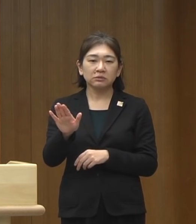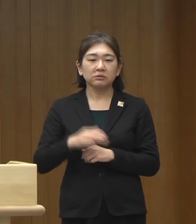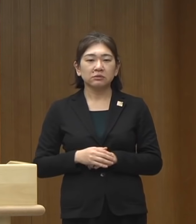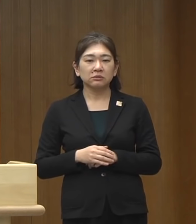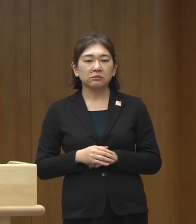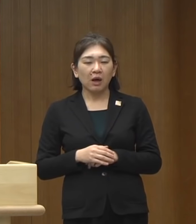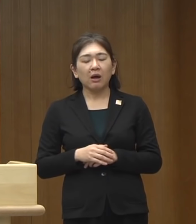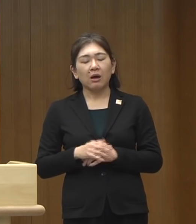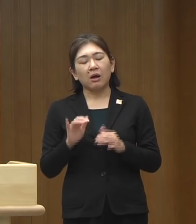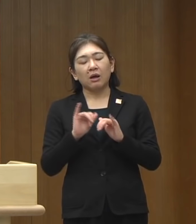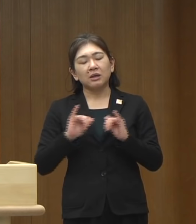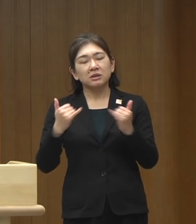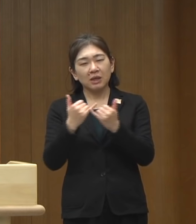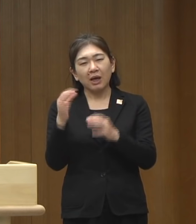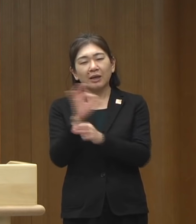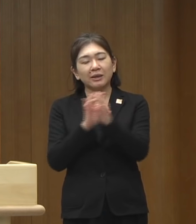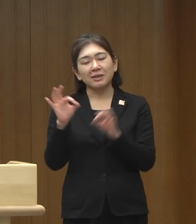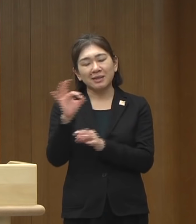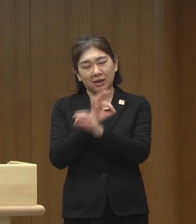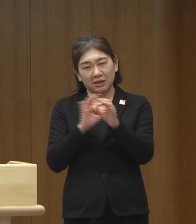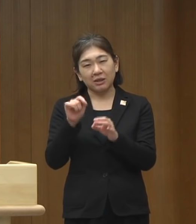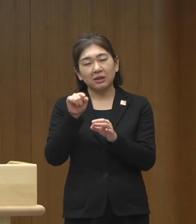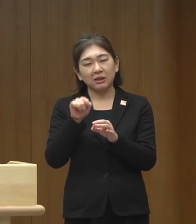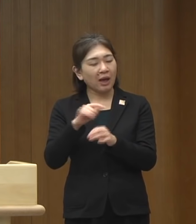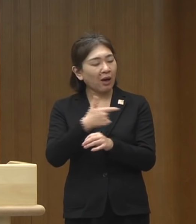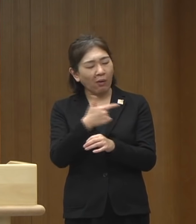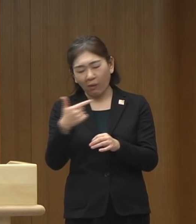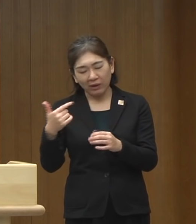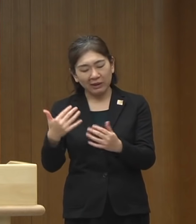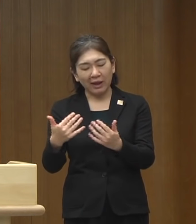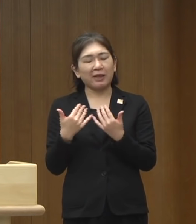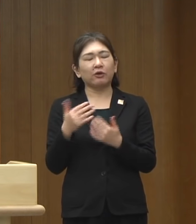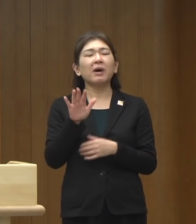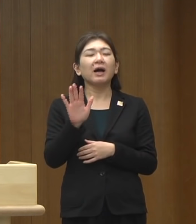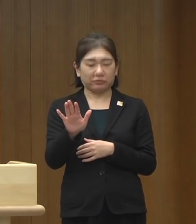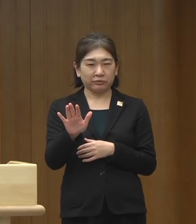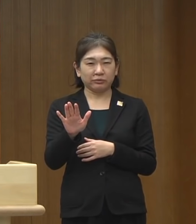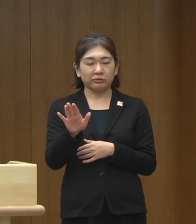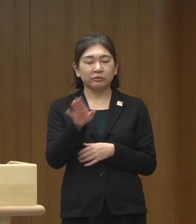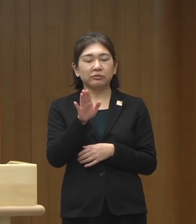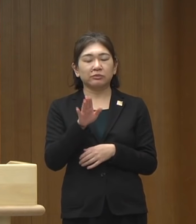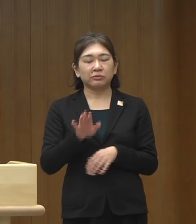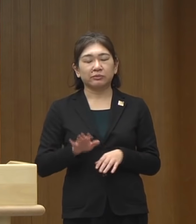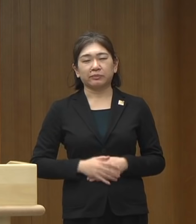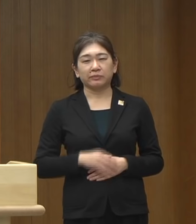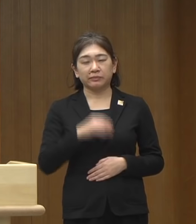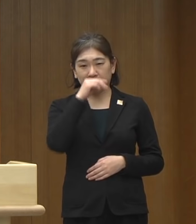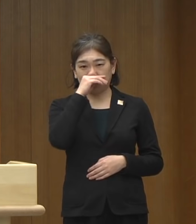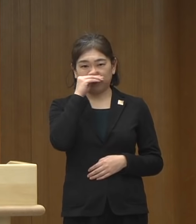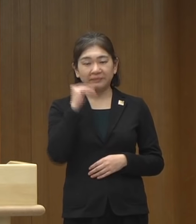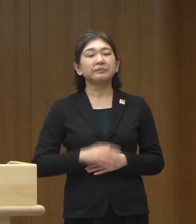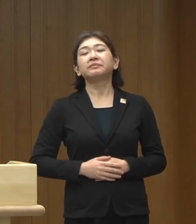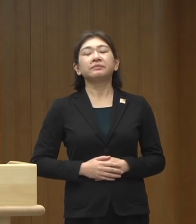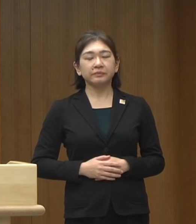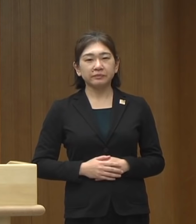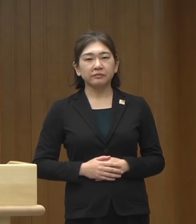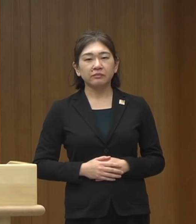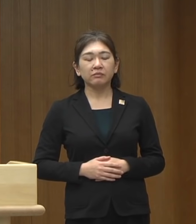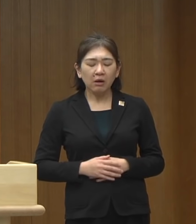経済活動に大きな影響が出ているのも事実でございます。道内も